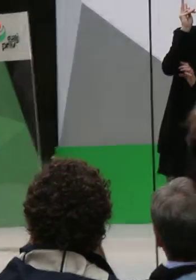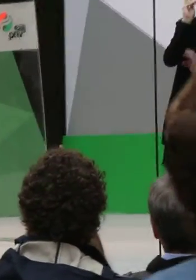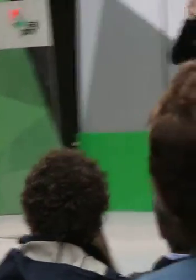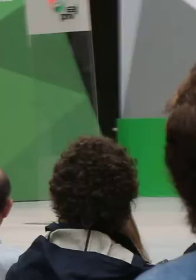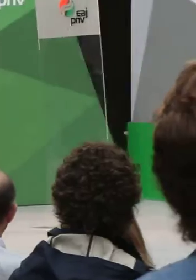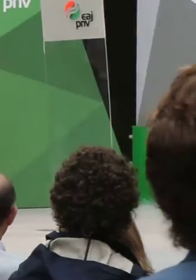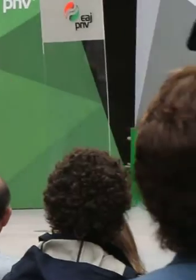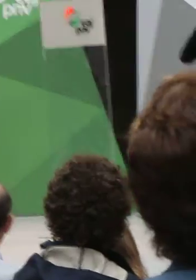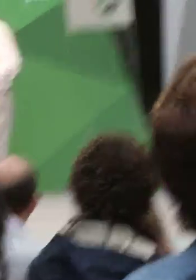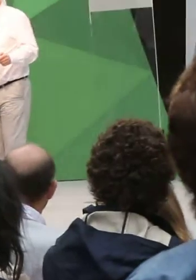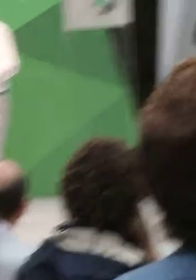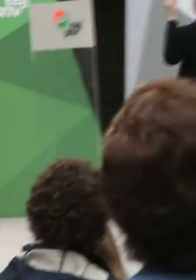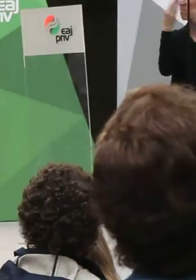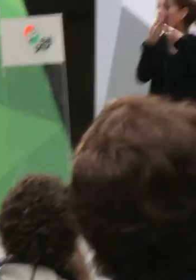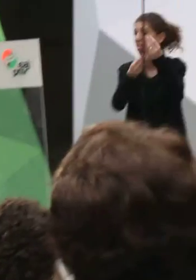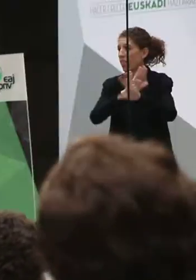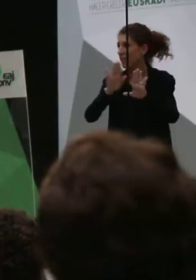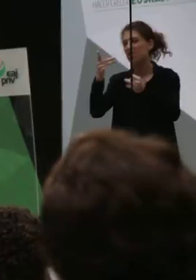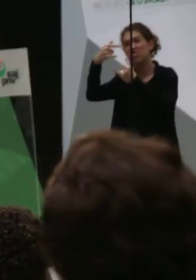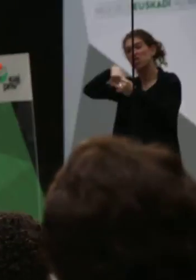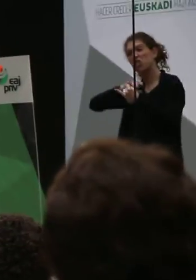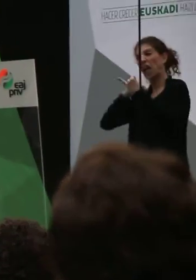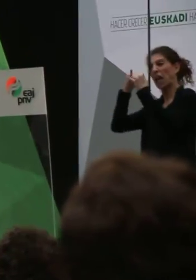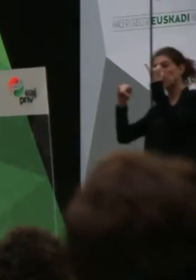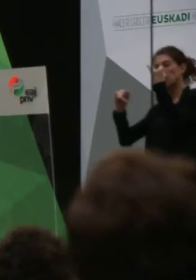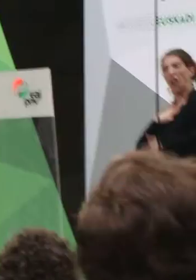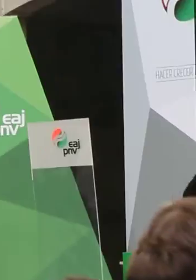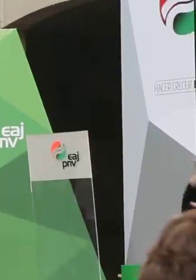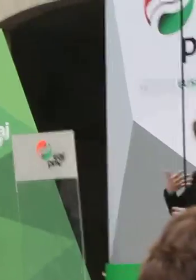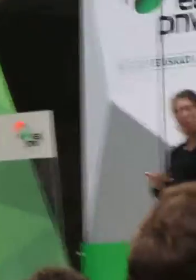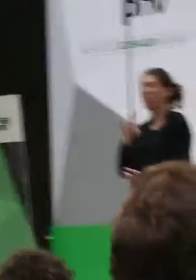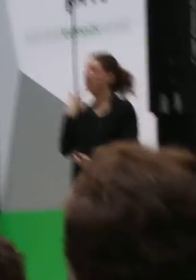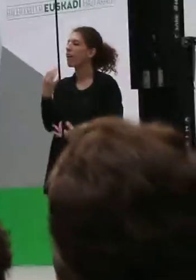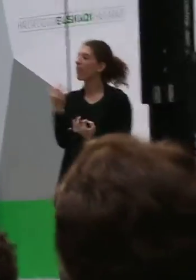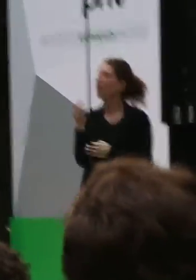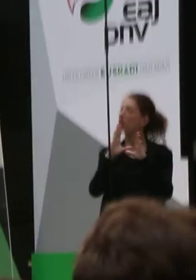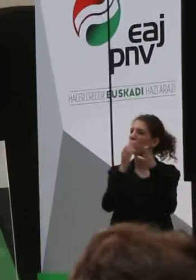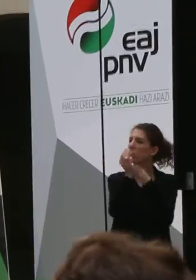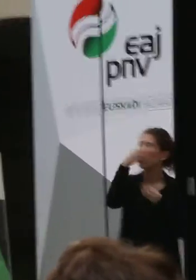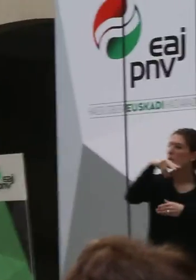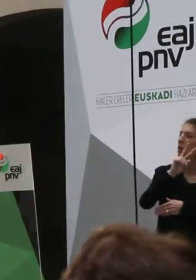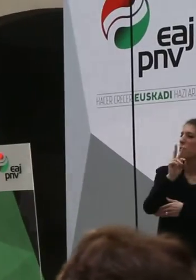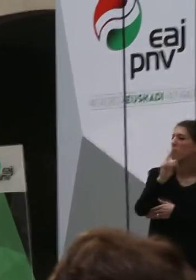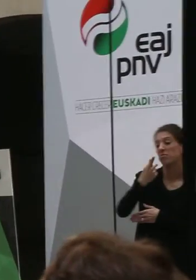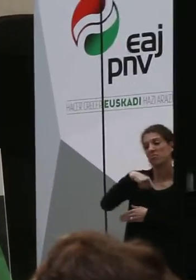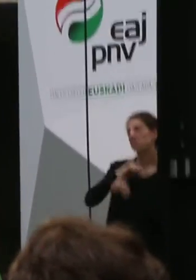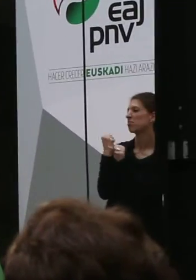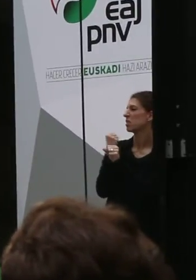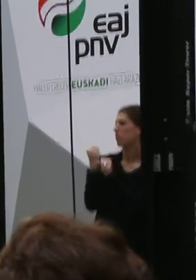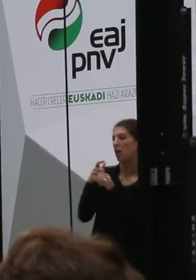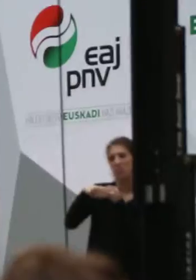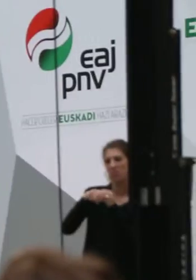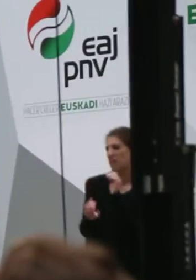ezer egiten gu krisitik ateatzeko. Esan zuten Eusko Alderdi Jeltzalearen gobernu honek enplegua sortzeko